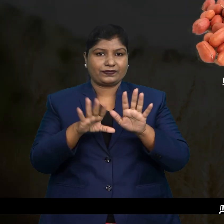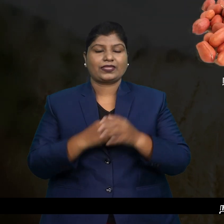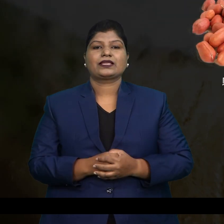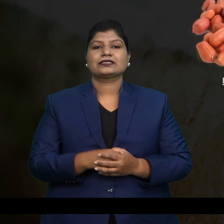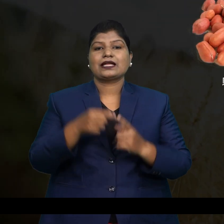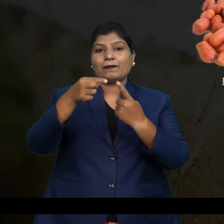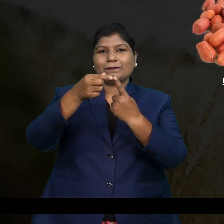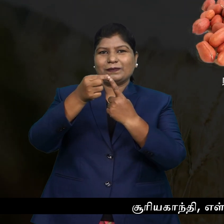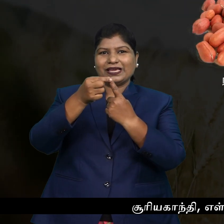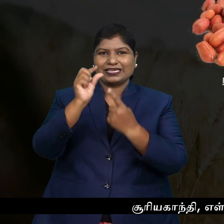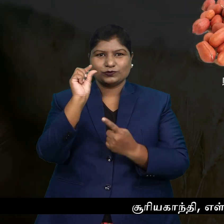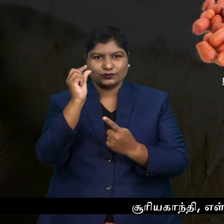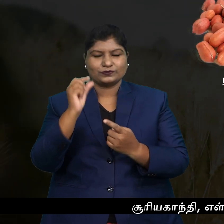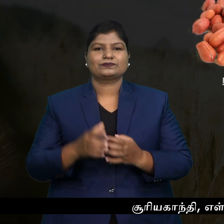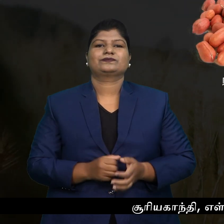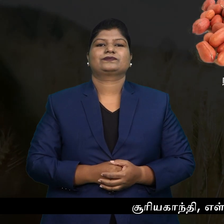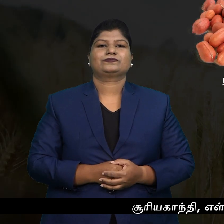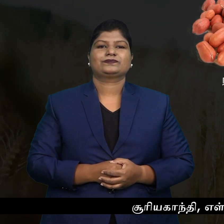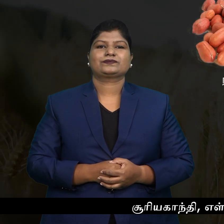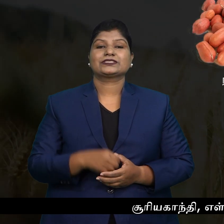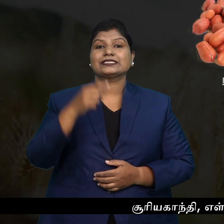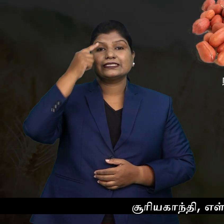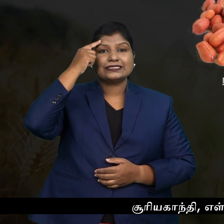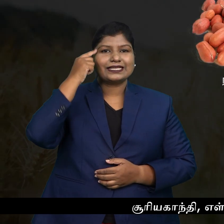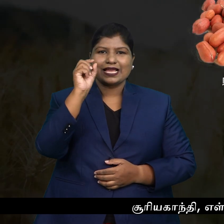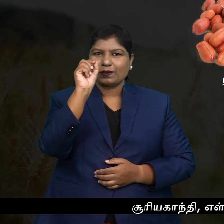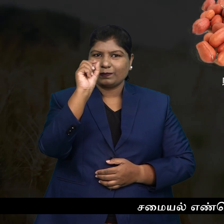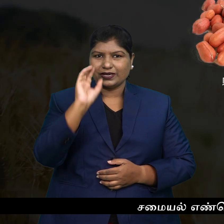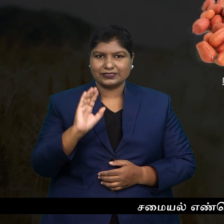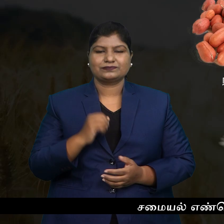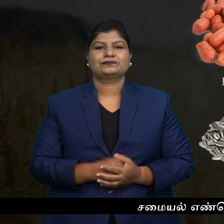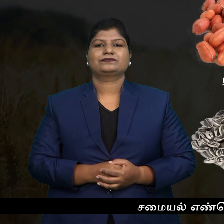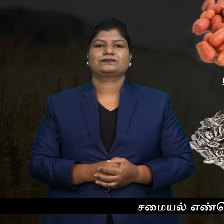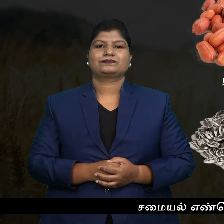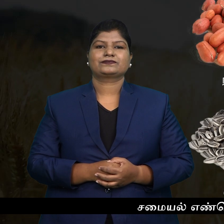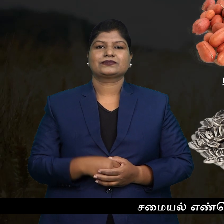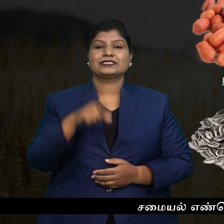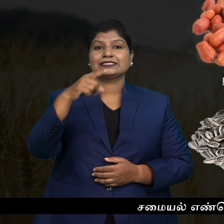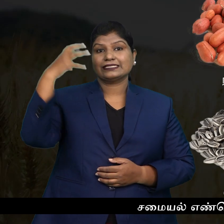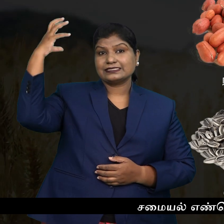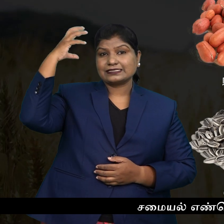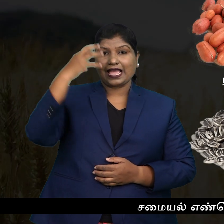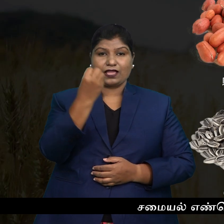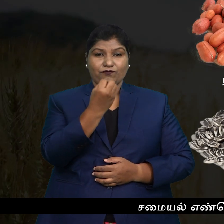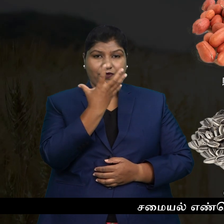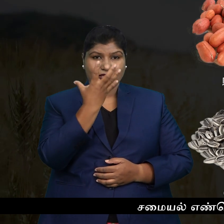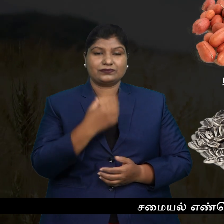நிலக்கடலை, கடுகு, சூரியகாந்தி, எள் போன்ற விதைகளிலிருந்து சமையல் எண்ணெயை பெறுகிறோம்.